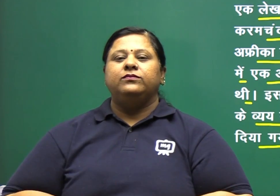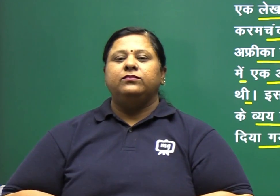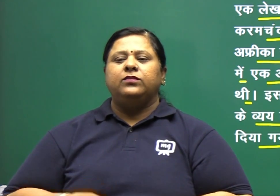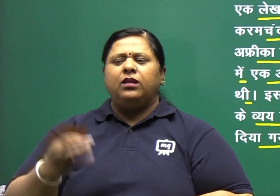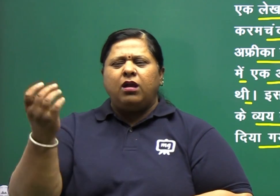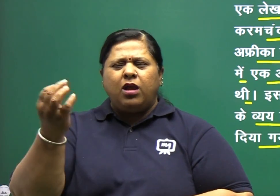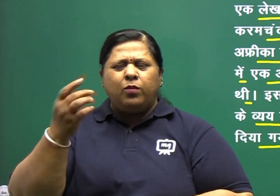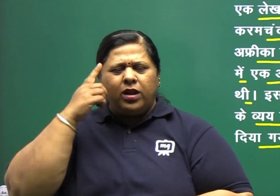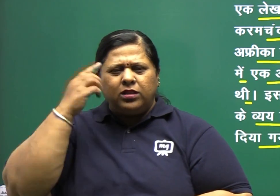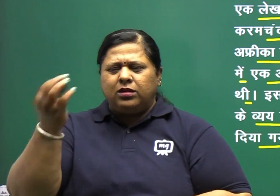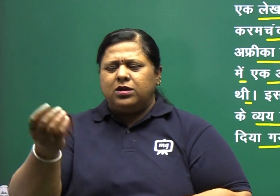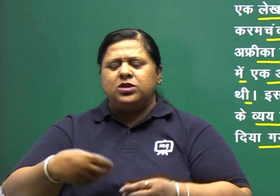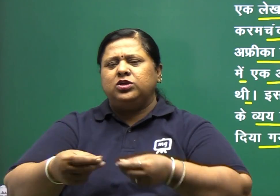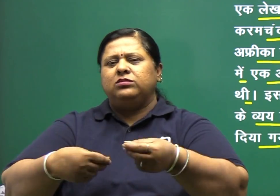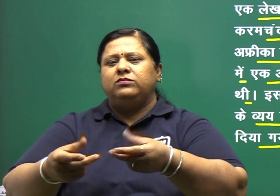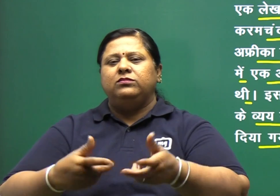अनुमानित खर्च